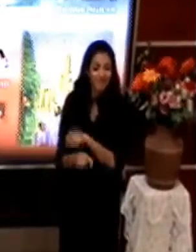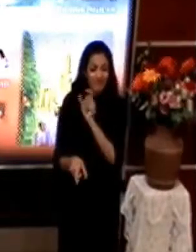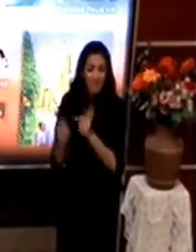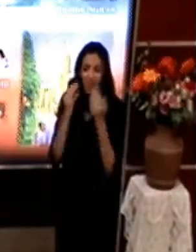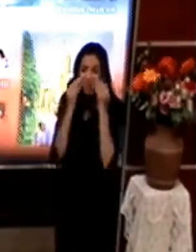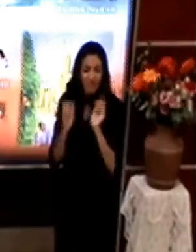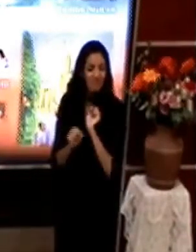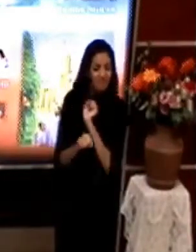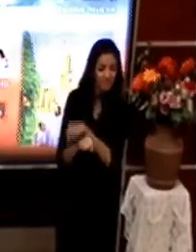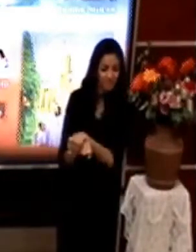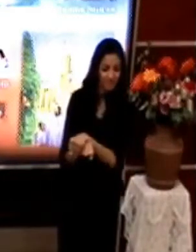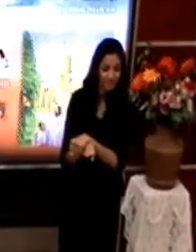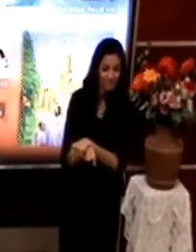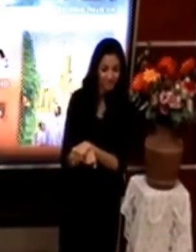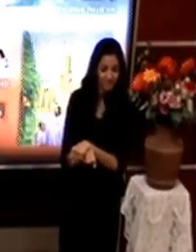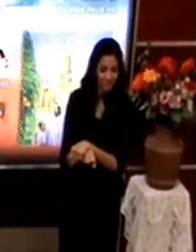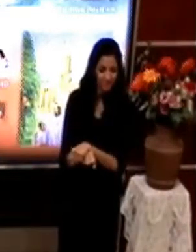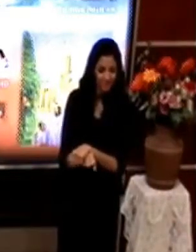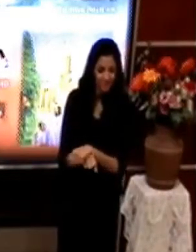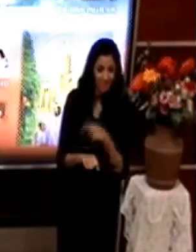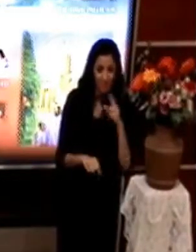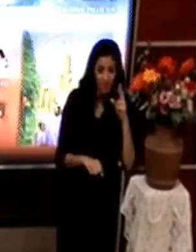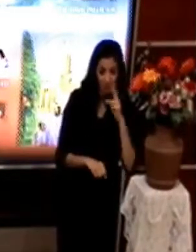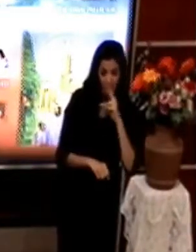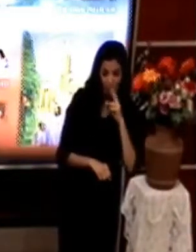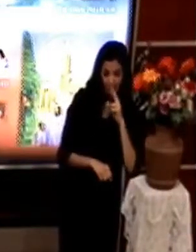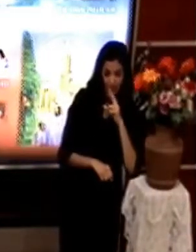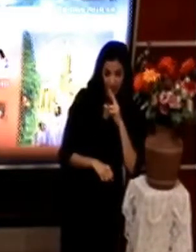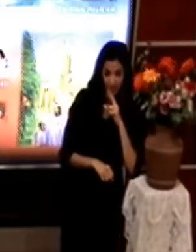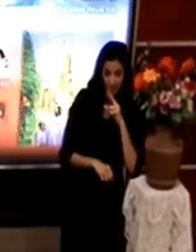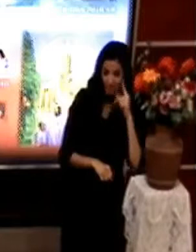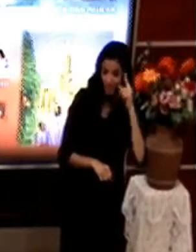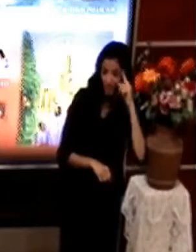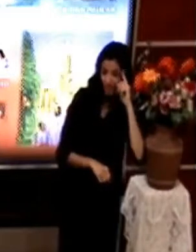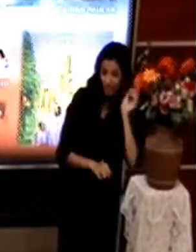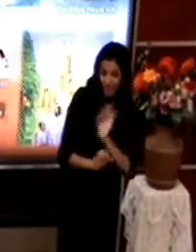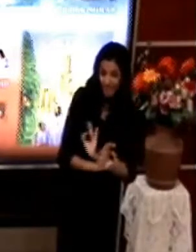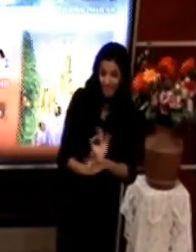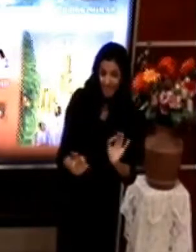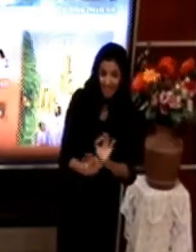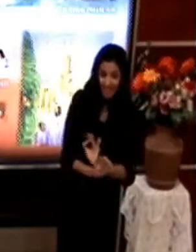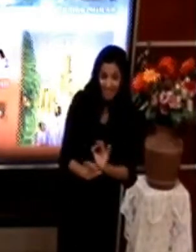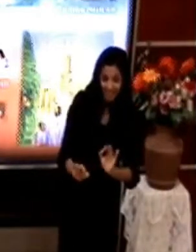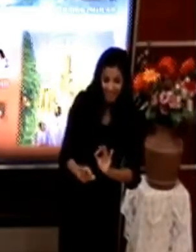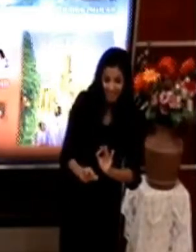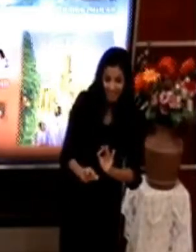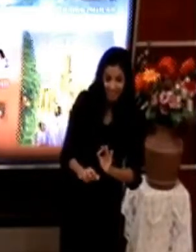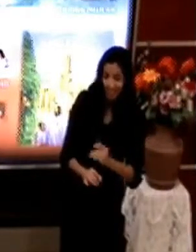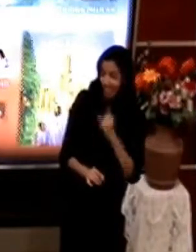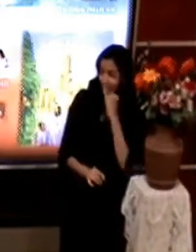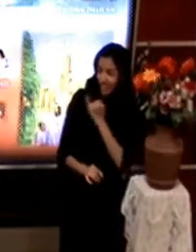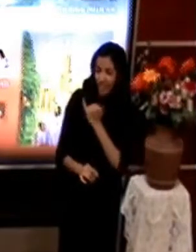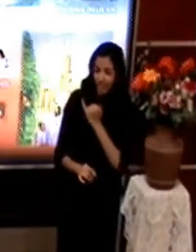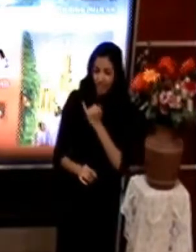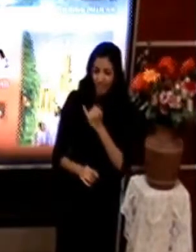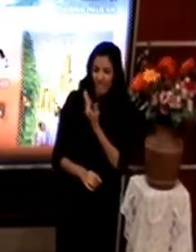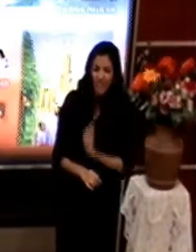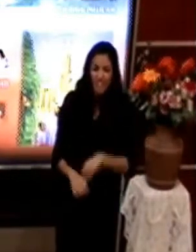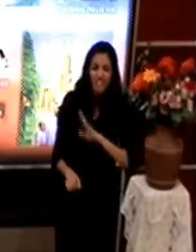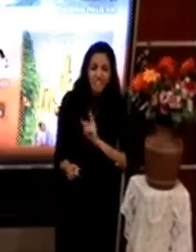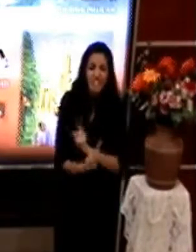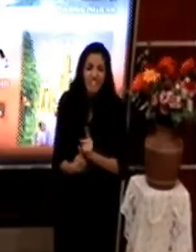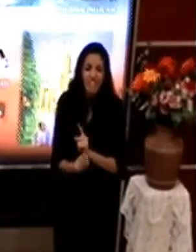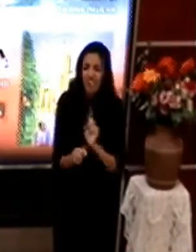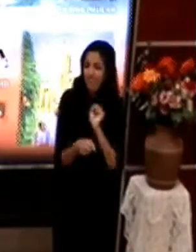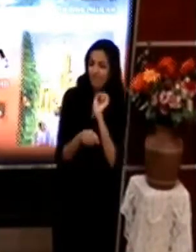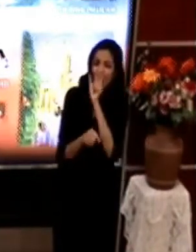Y ahí quedé desarmado, porque digo, recién llegaba ella y no sabía ni nada de lo que habíamos hablado con la otra persona. Y quedé una pelea en